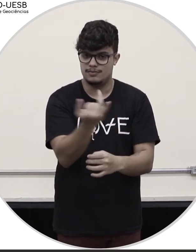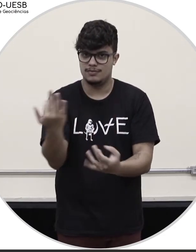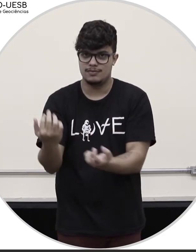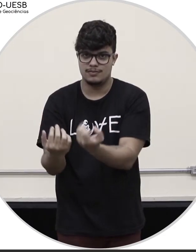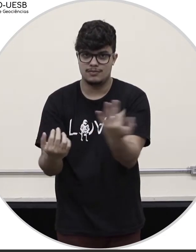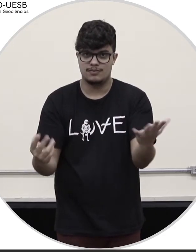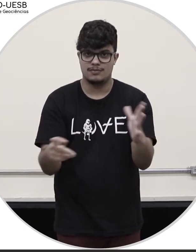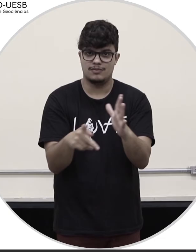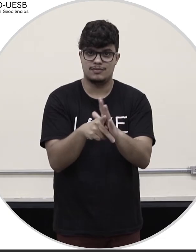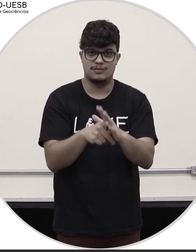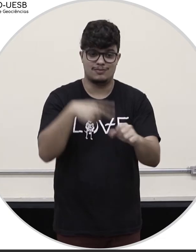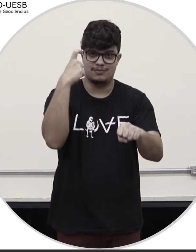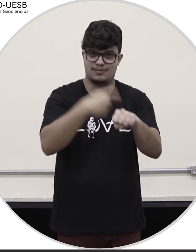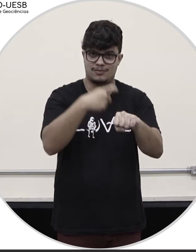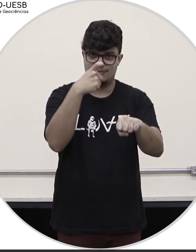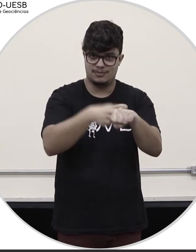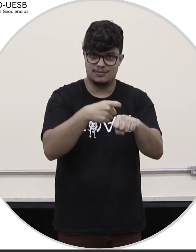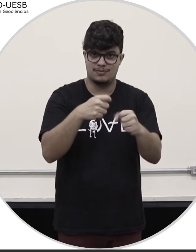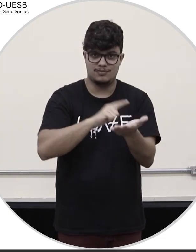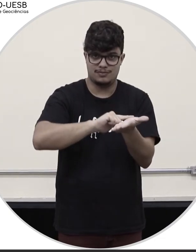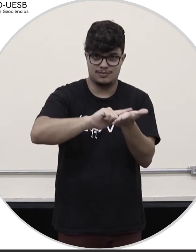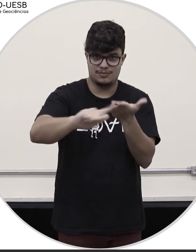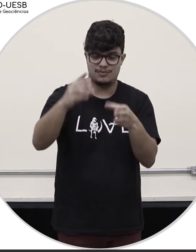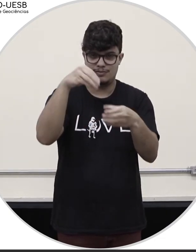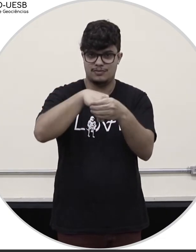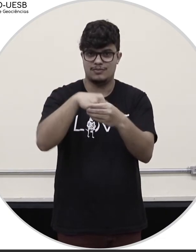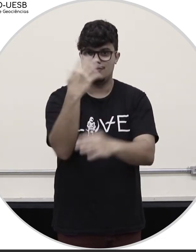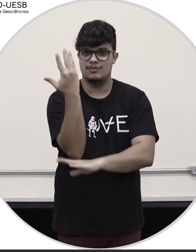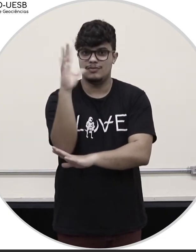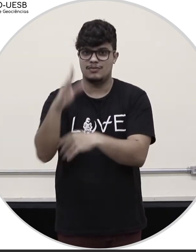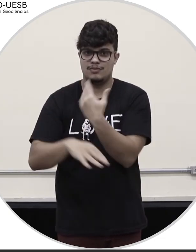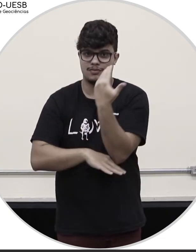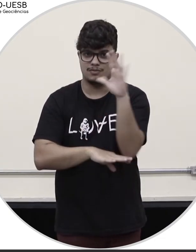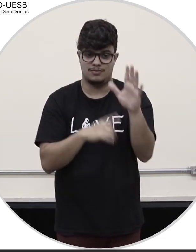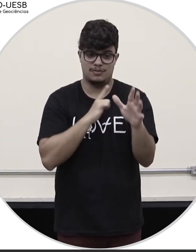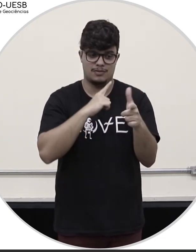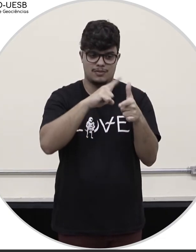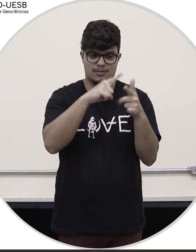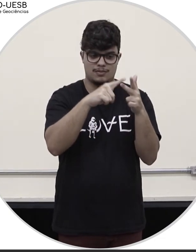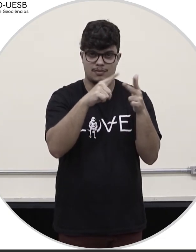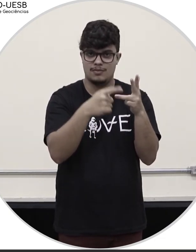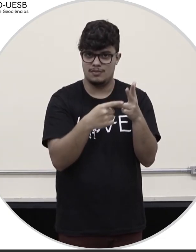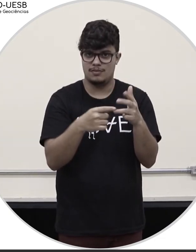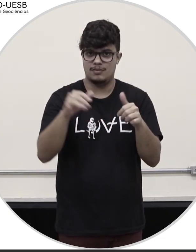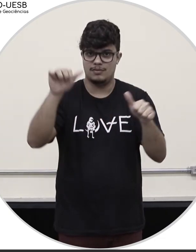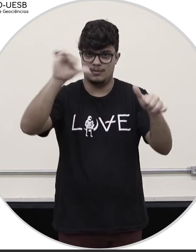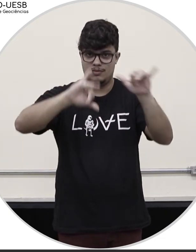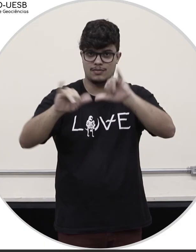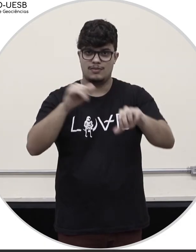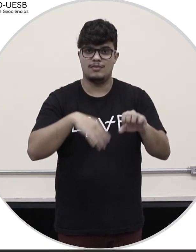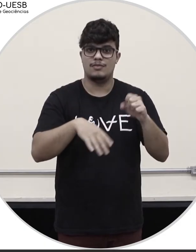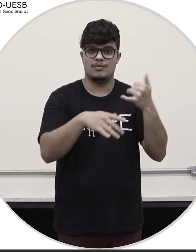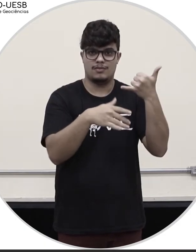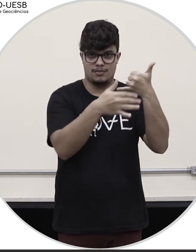minerais são sólidos cristalinas que ocorre na natureza e são constituídas por elementos químicos